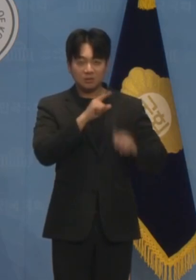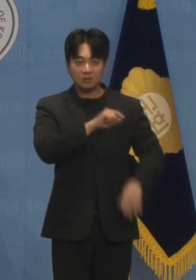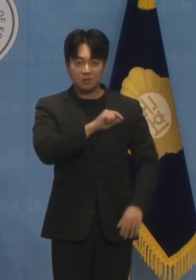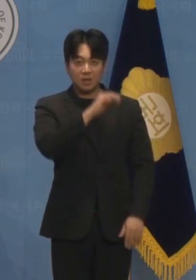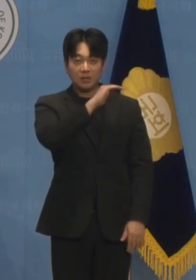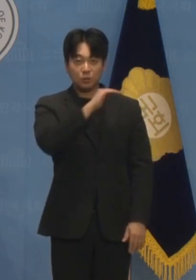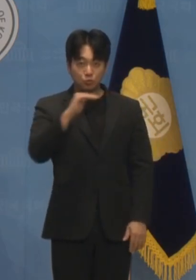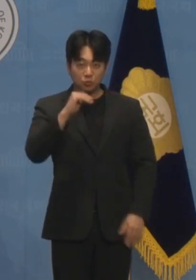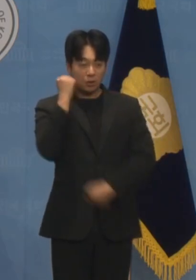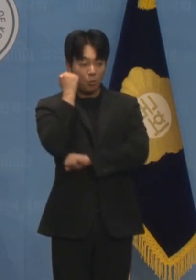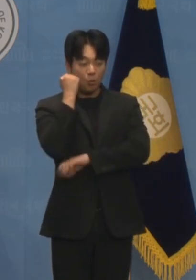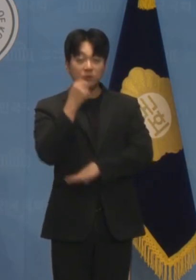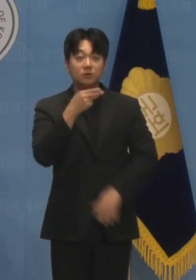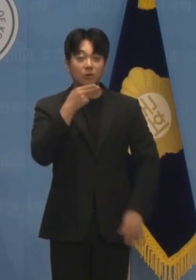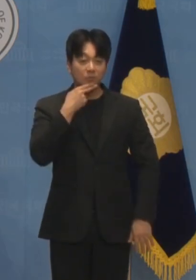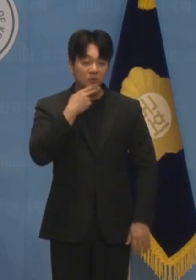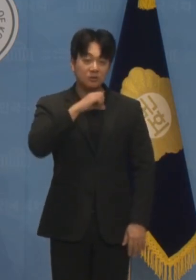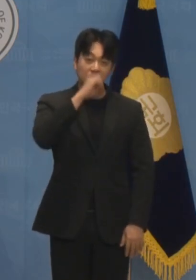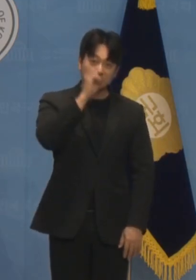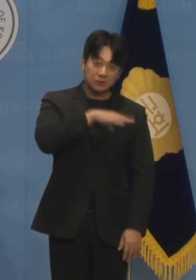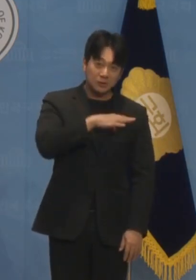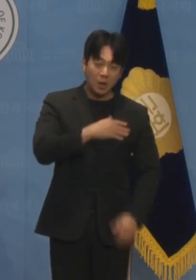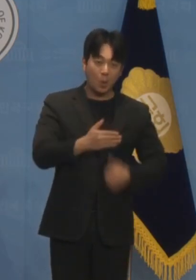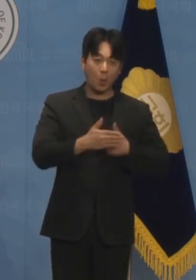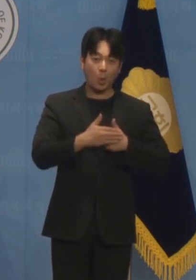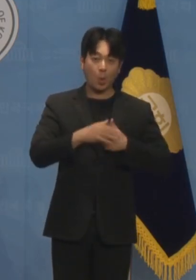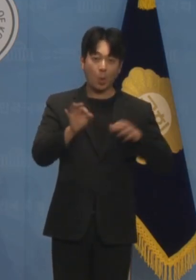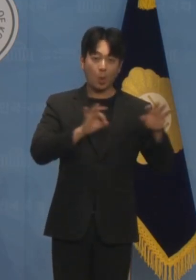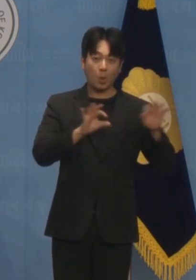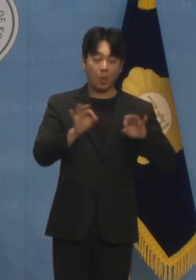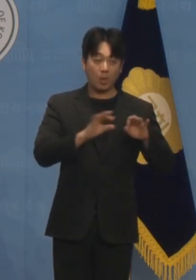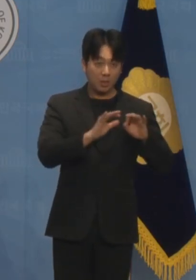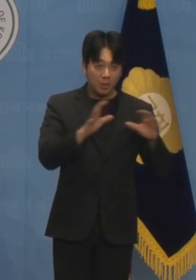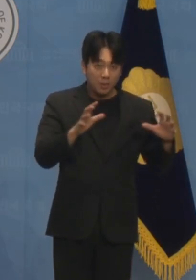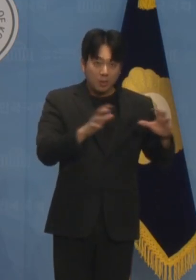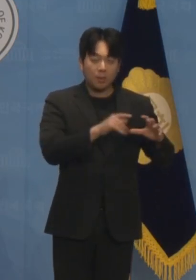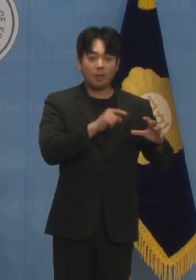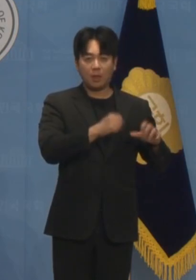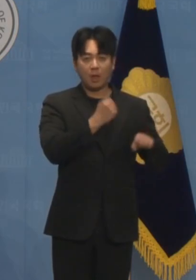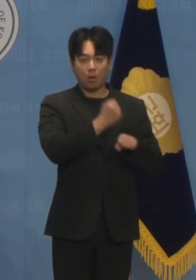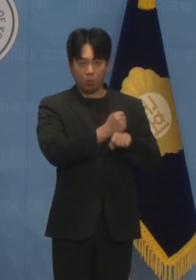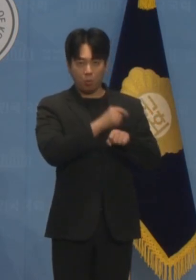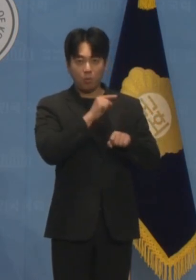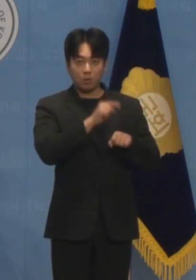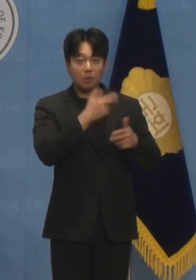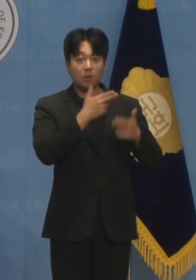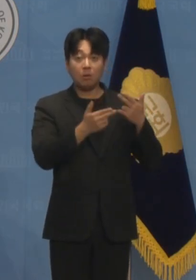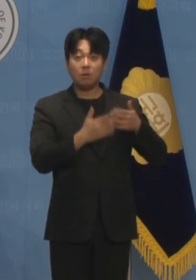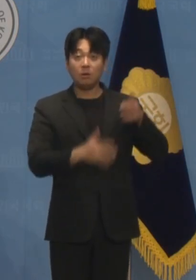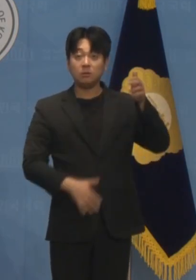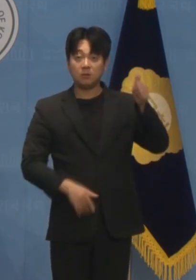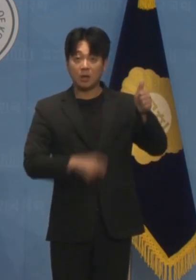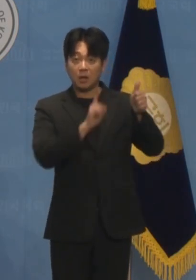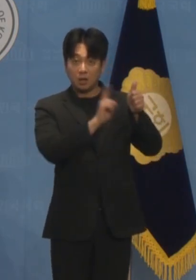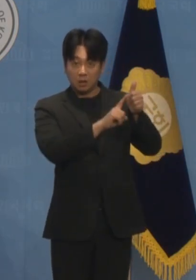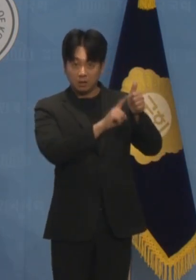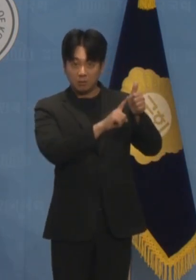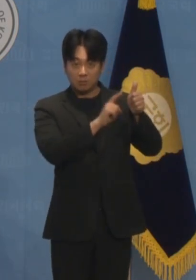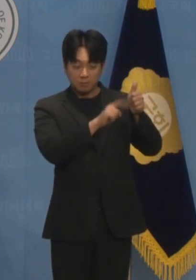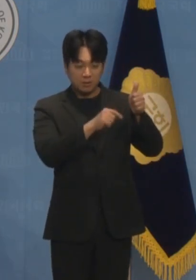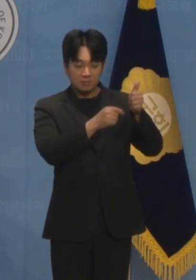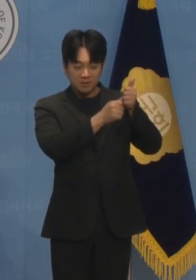대거 선정되었고 이경 회장 개인 비서, 이 회장이 신도 회장을 지낸 조계종 법조사